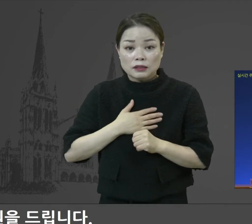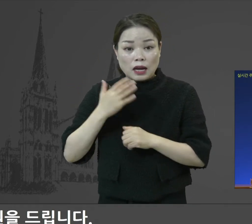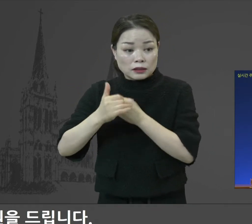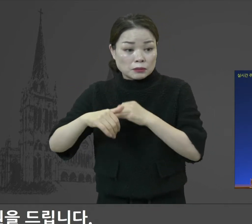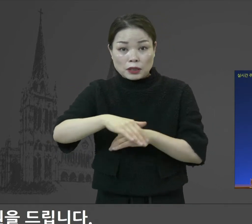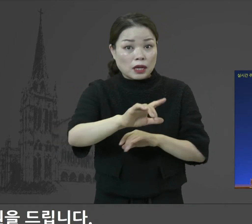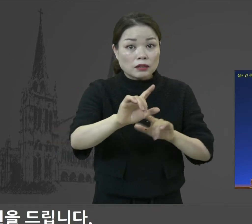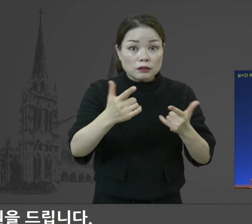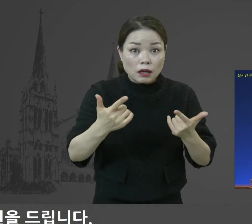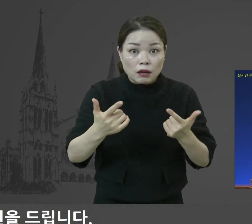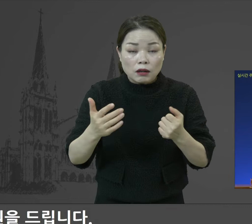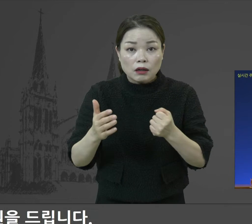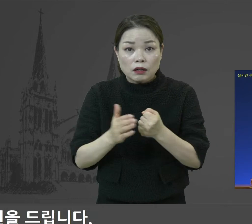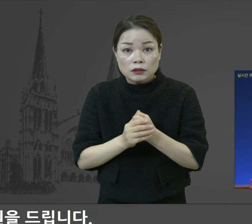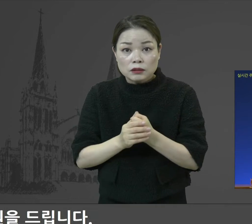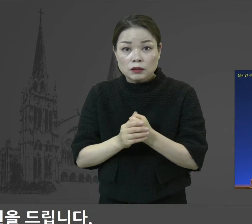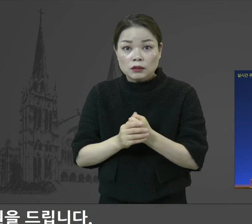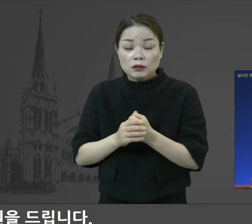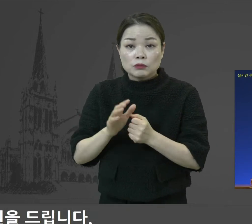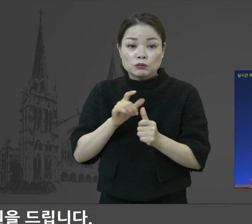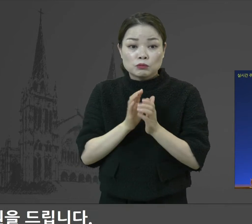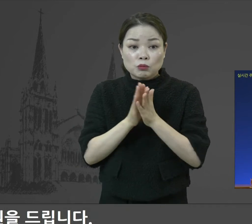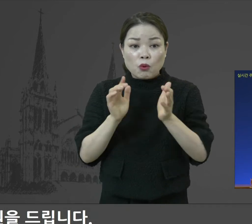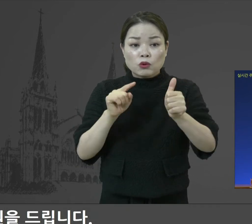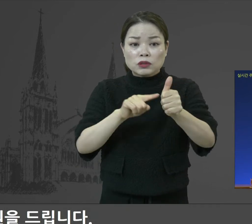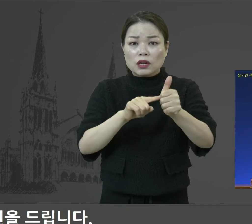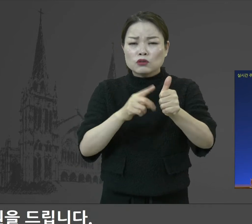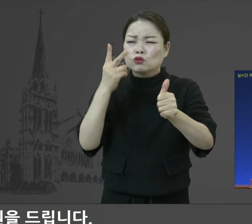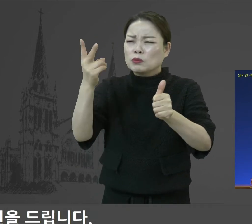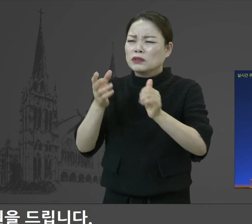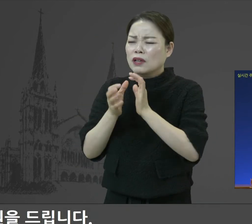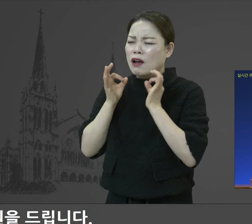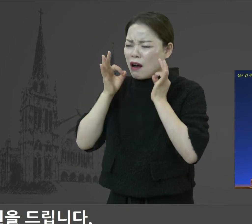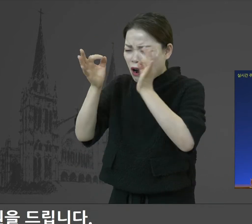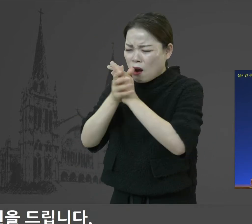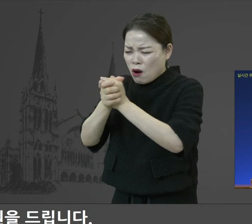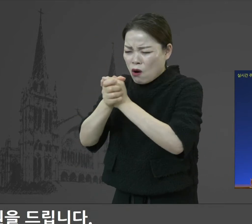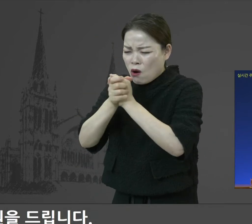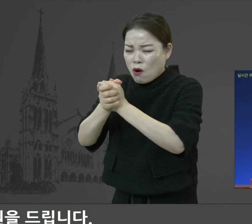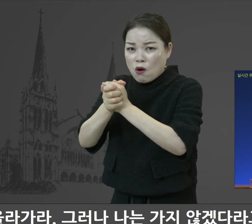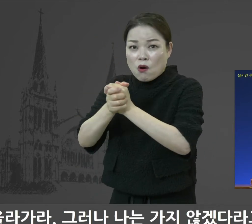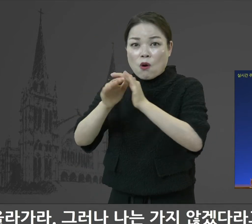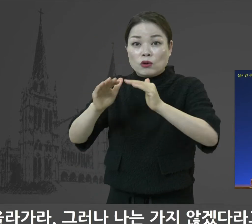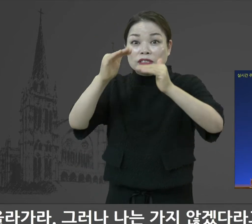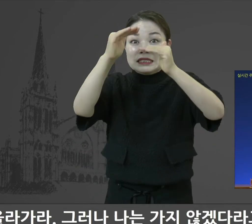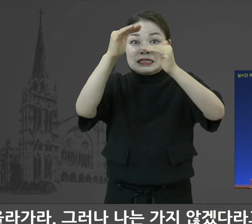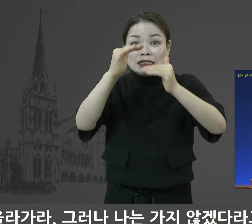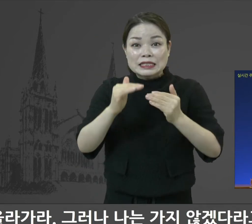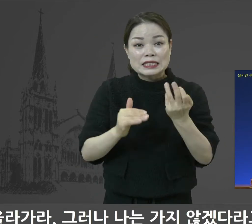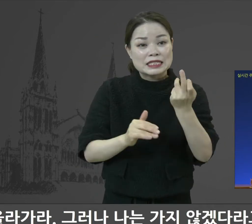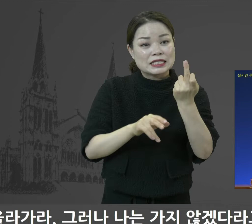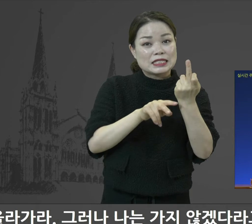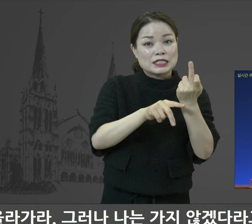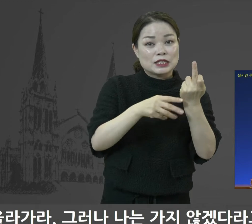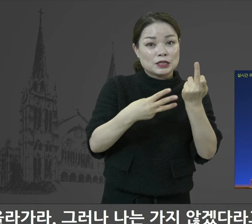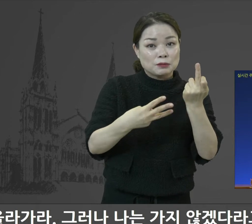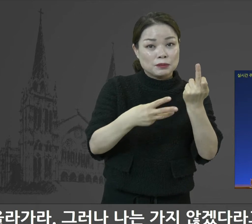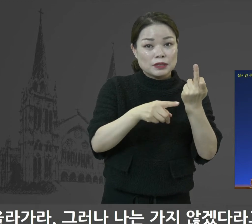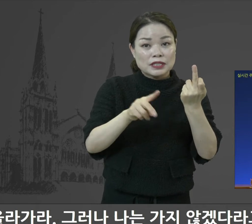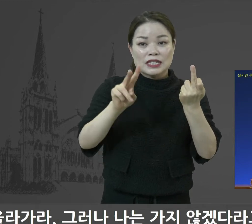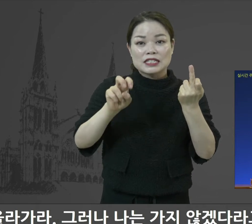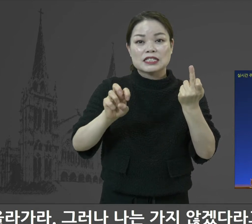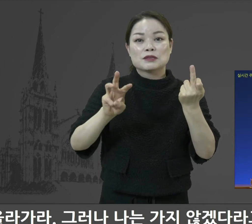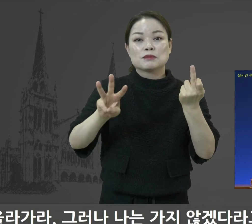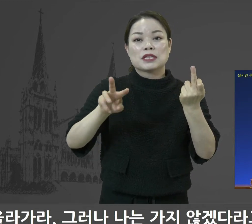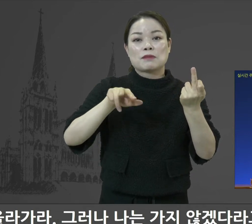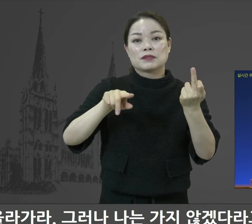라고 말씀하시니까 모세가 그 다음에 두 번째 탄원을 드리는 겁니다. 그게 오늘 본문 12절에서